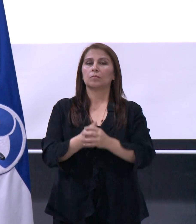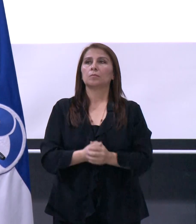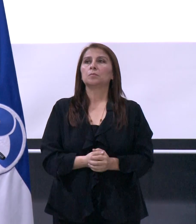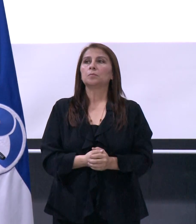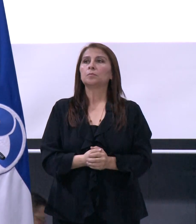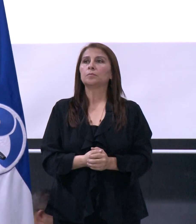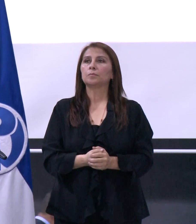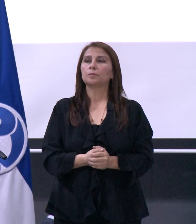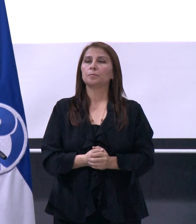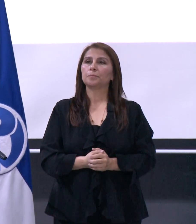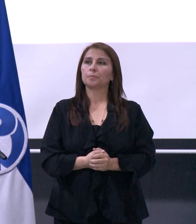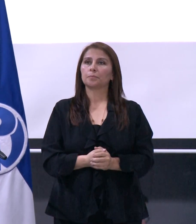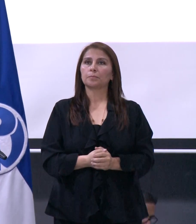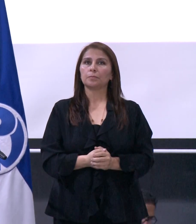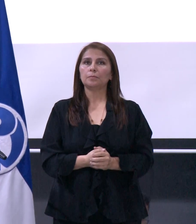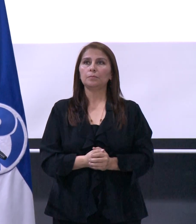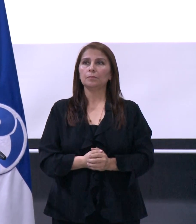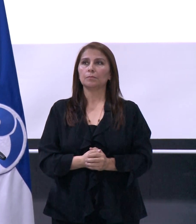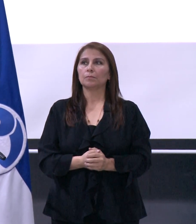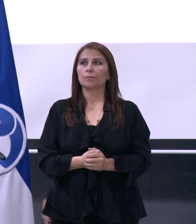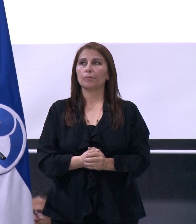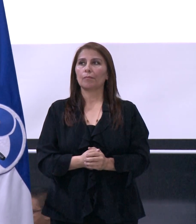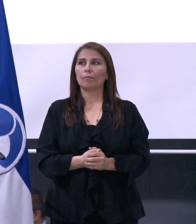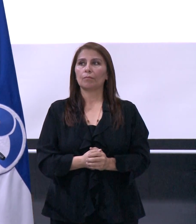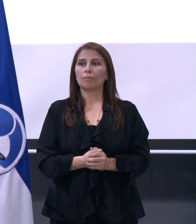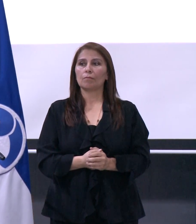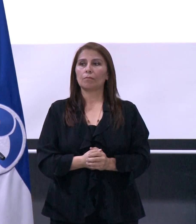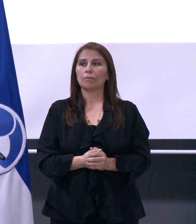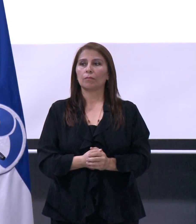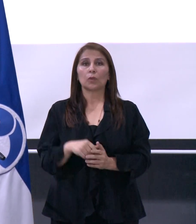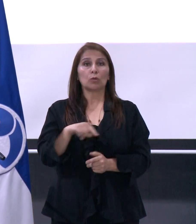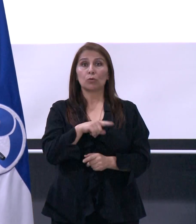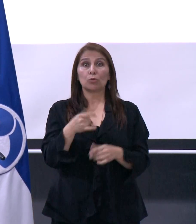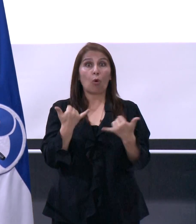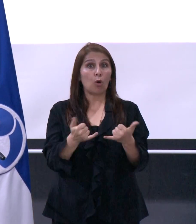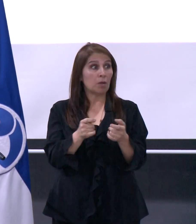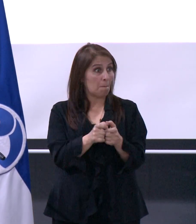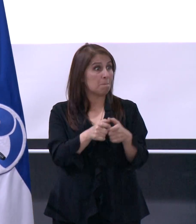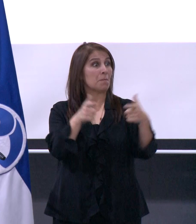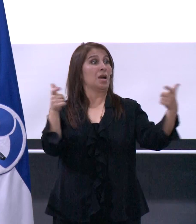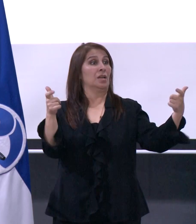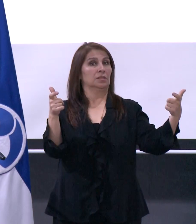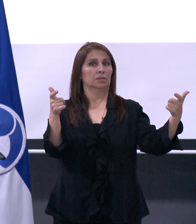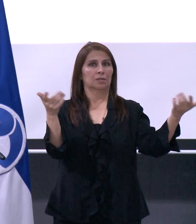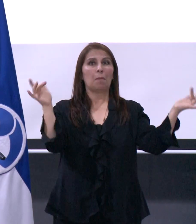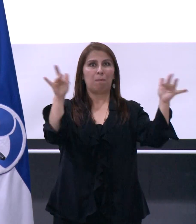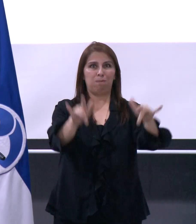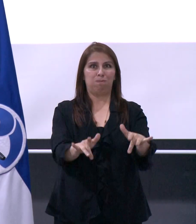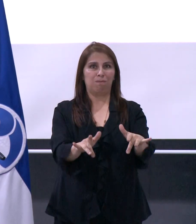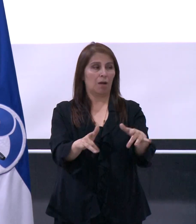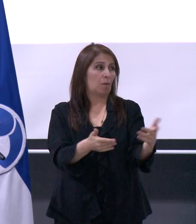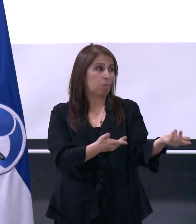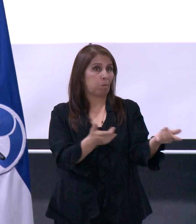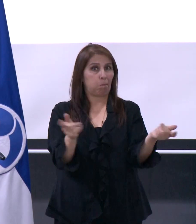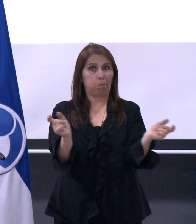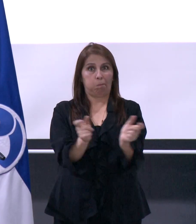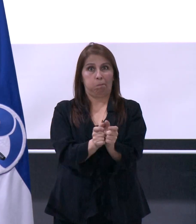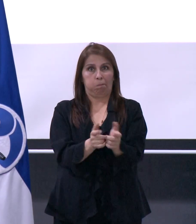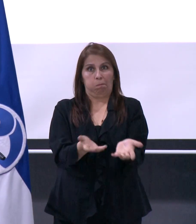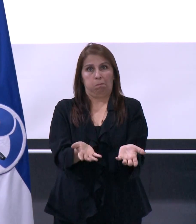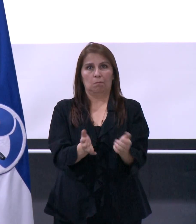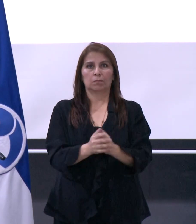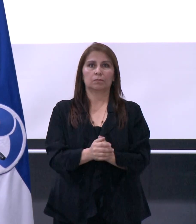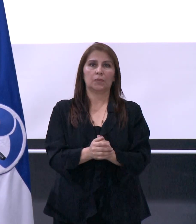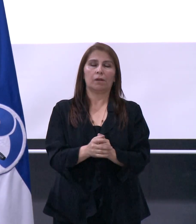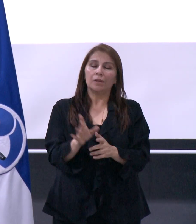deberíamos ser más hoy los que estuviéramos en este acto creo que esto es un